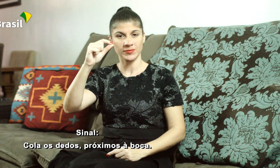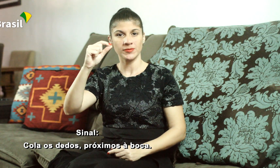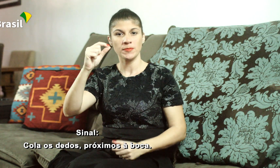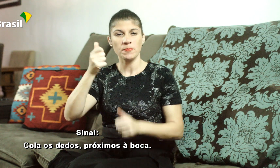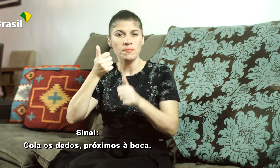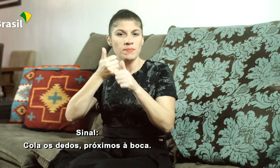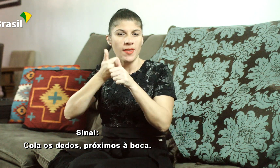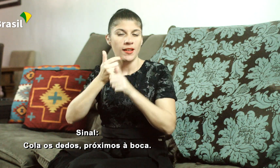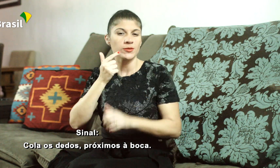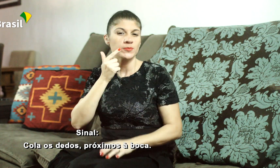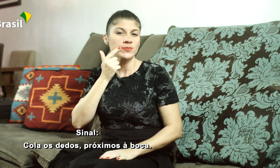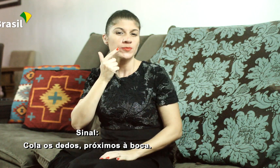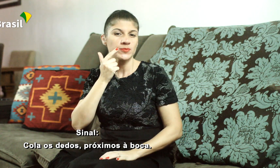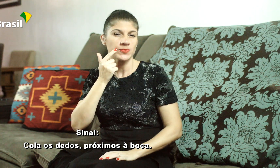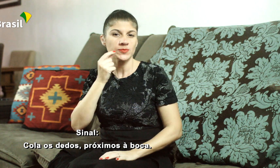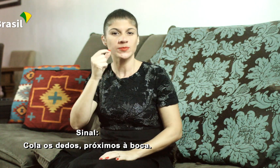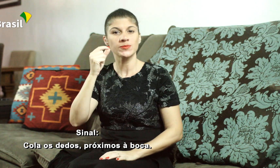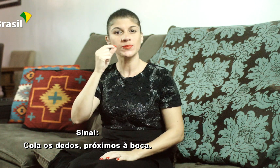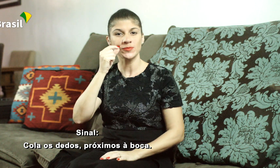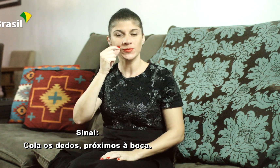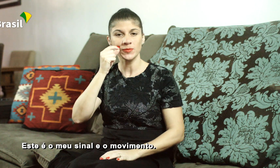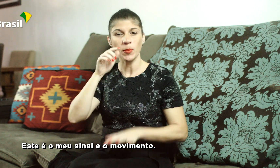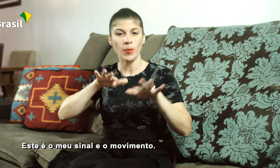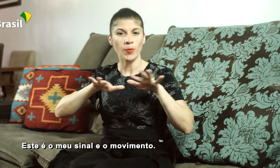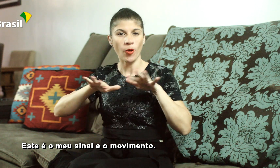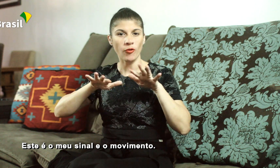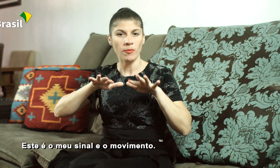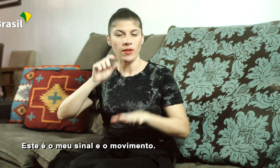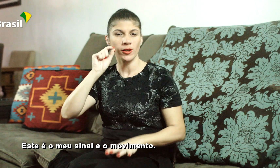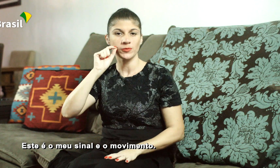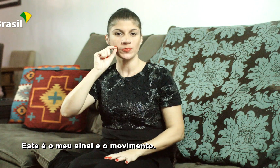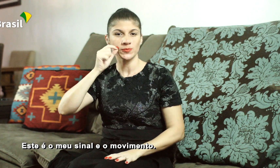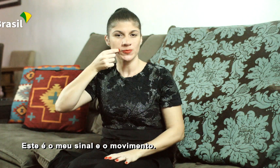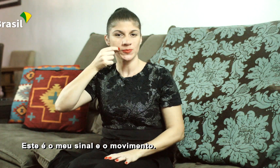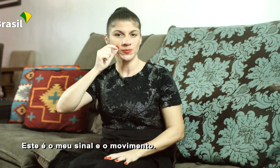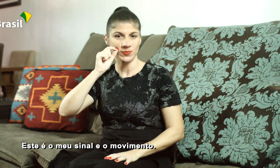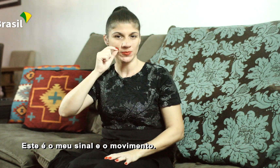os dedos, próximo à boca. Este é o meu sinal. E o movimento.